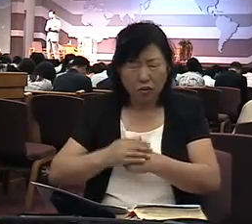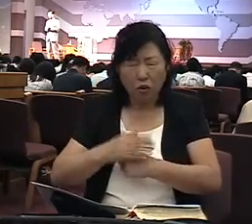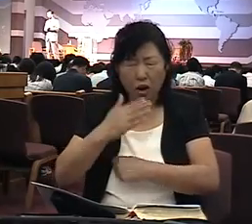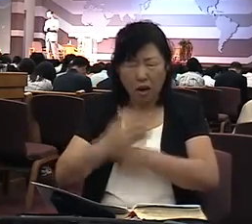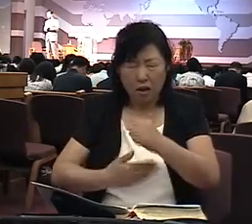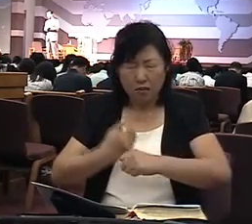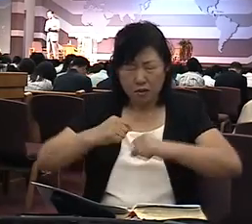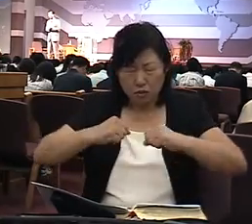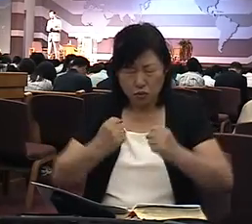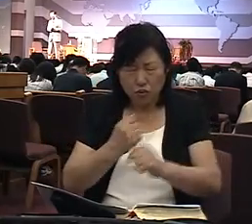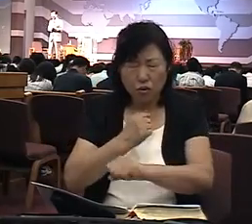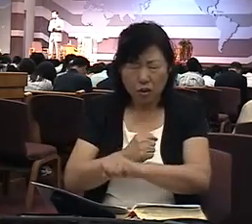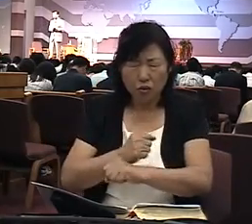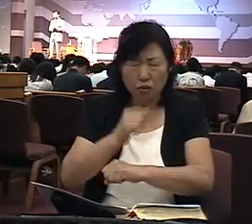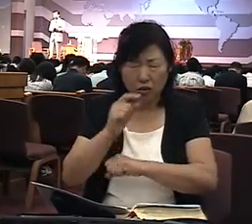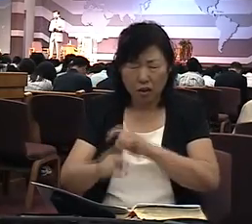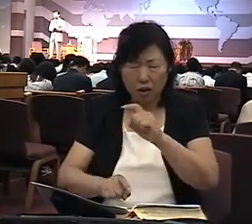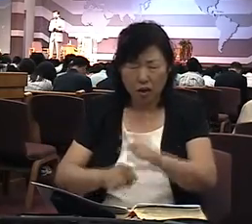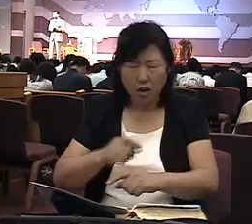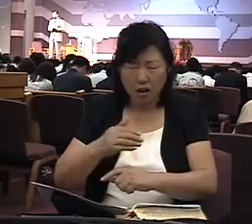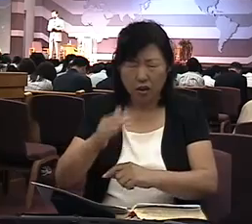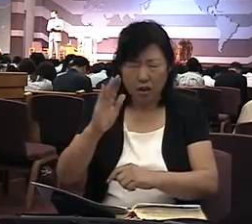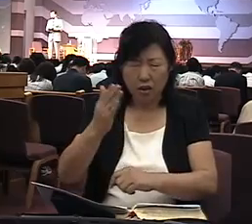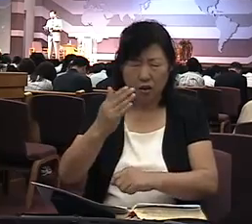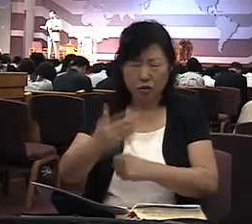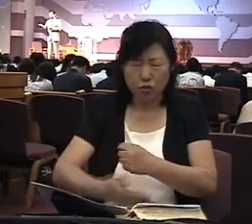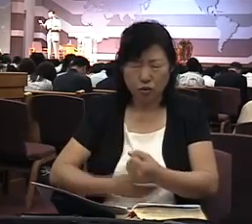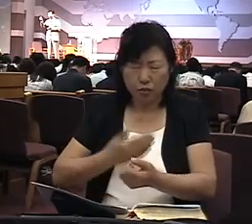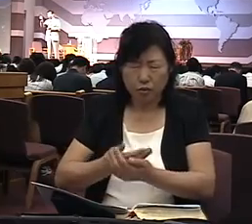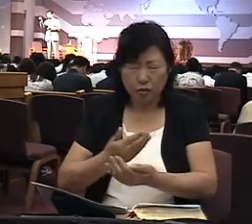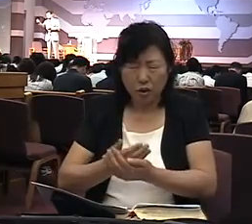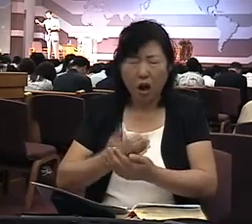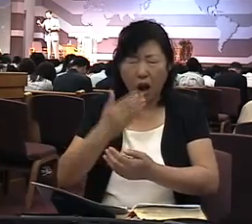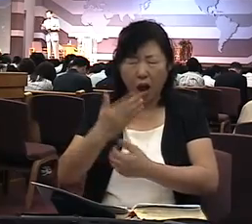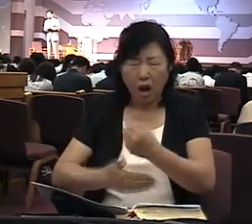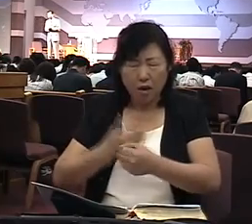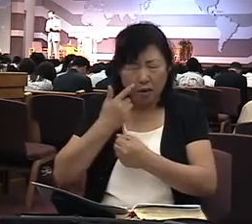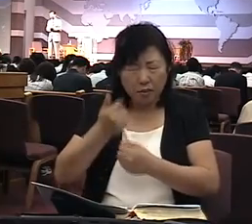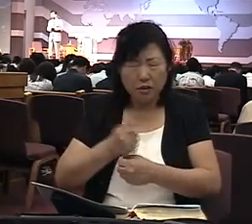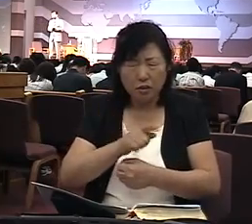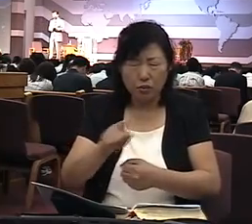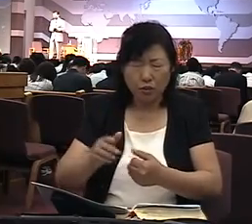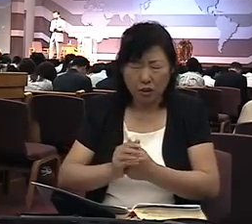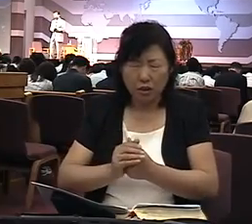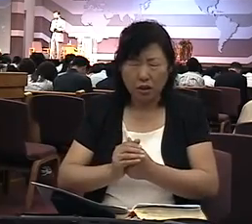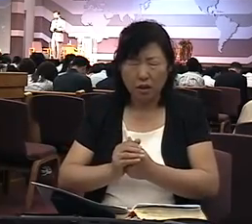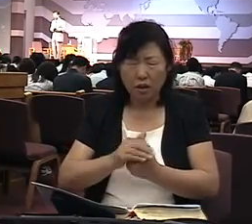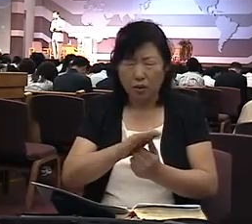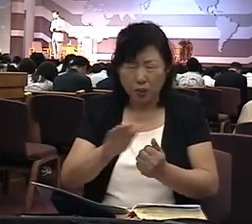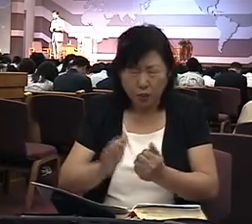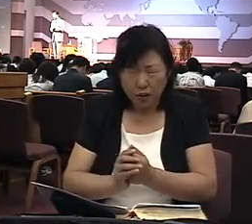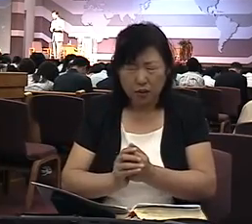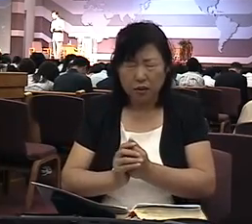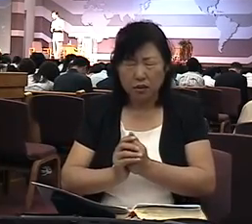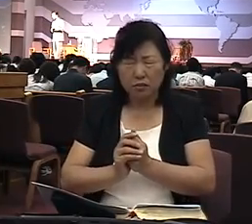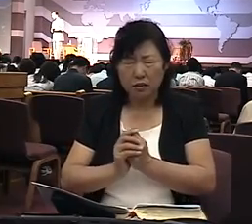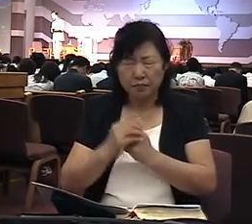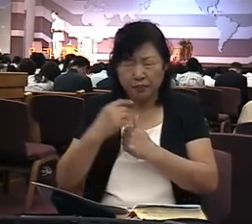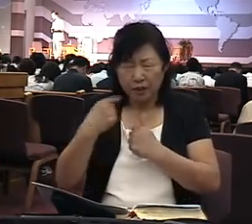그리스도의 복음과 사랑으로 이길 수 있는 그러한 군사들이 되게 하여 주시옵소서. 우리 자녀들이 아버지 이제 그러한 군사들이